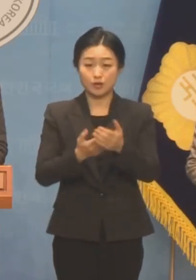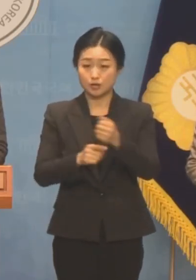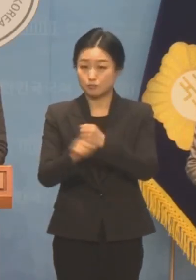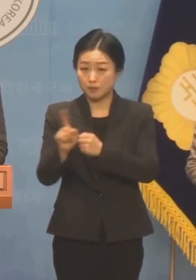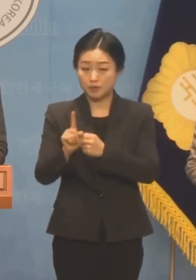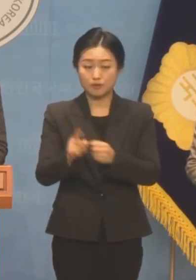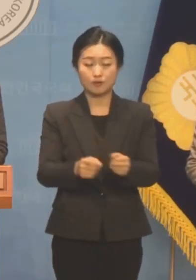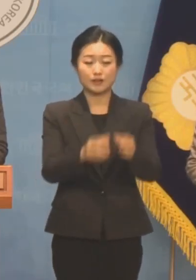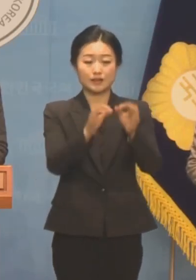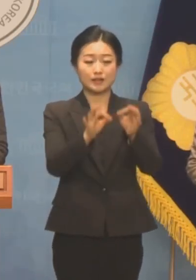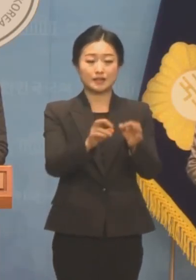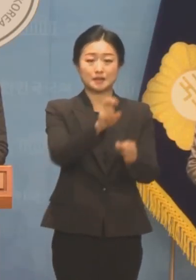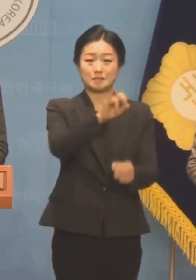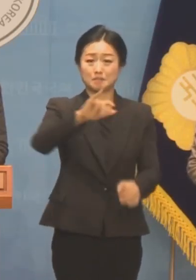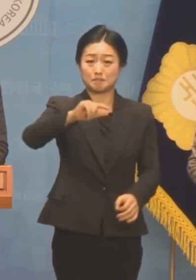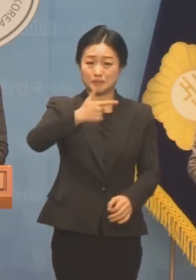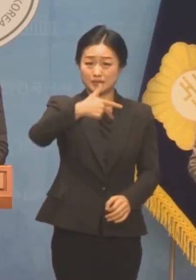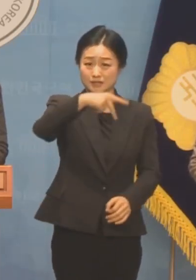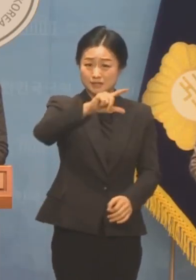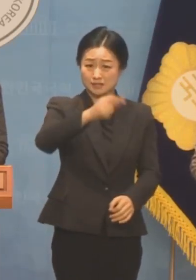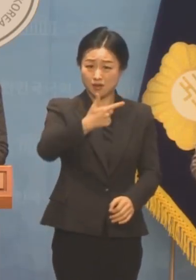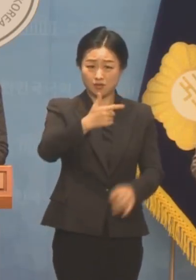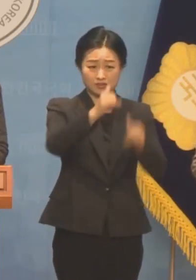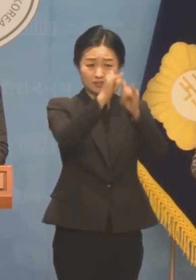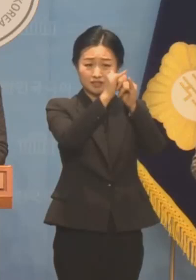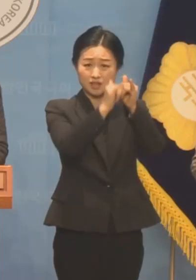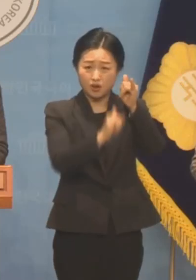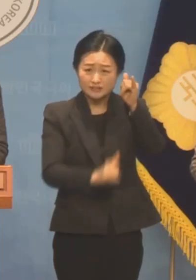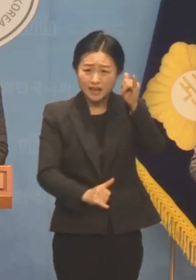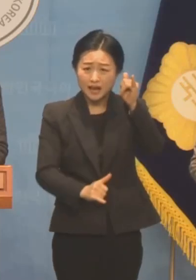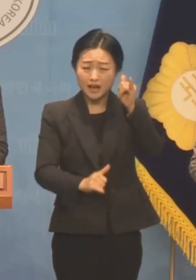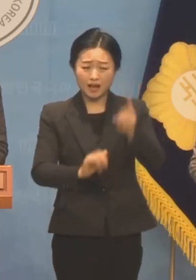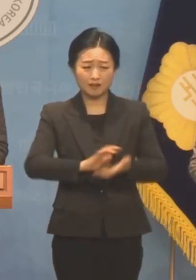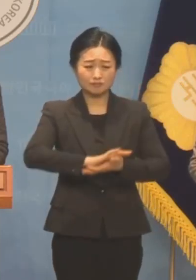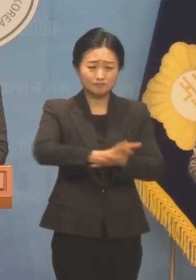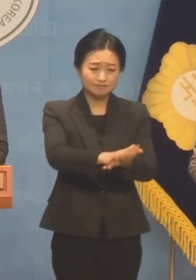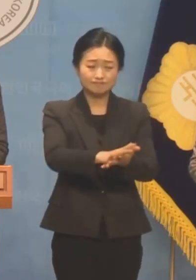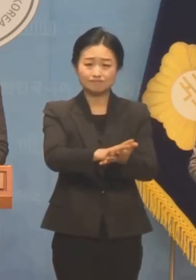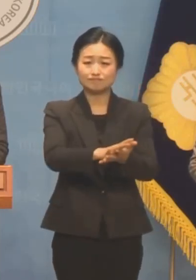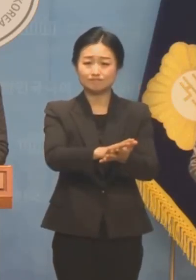의원은 정말 역사 부정 세력입니다.